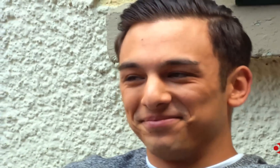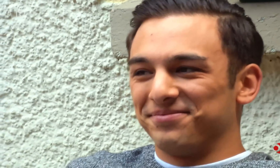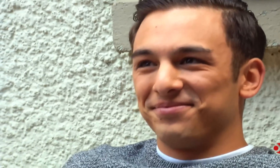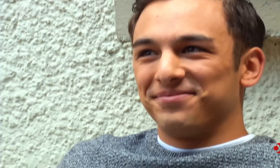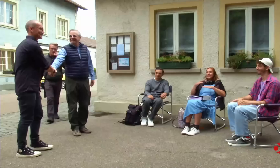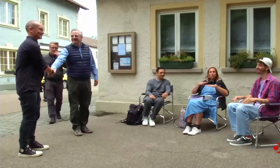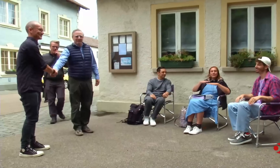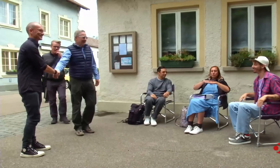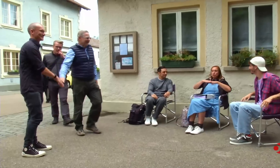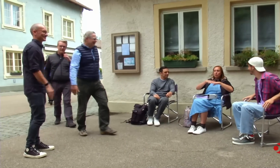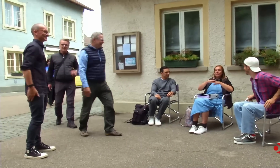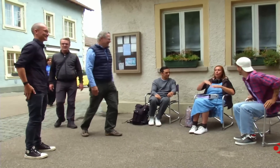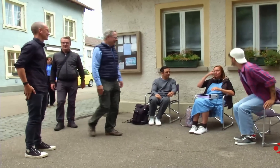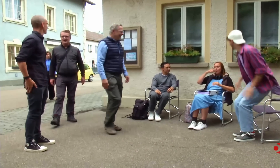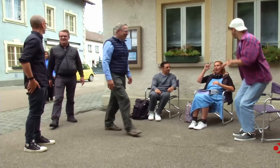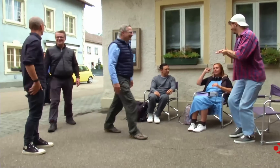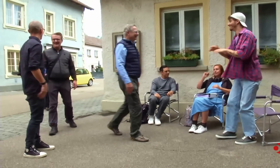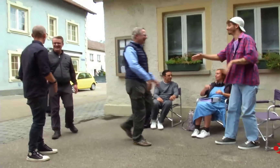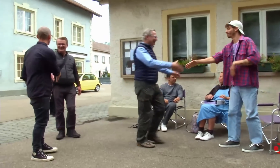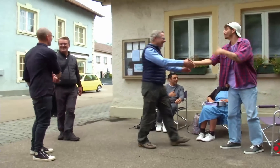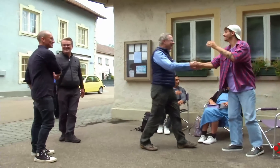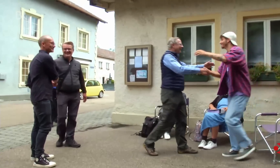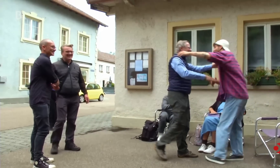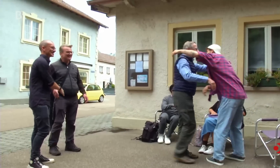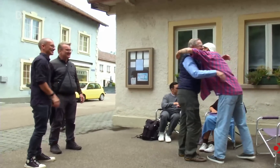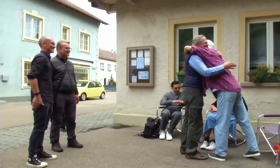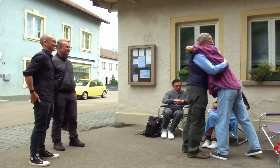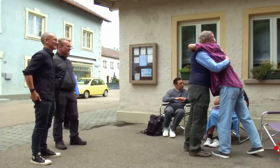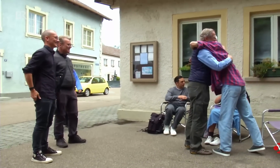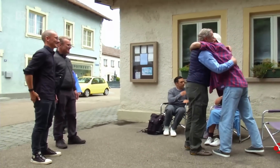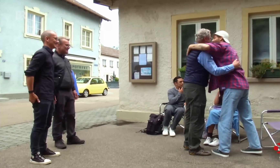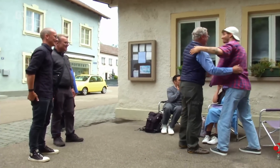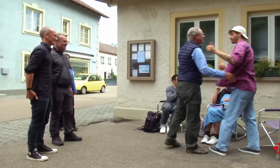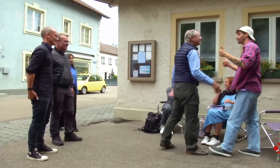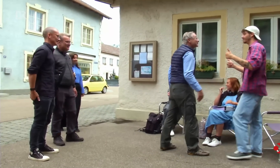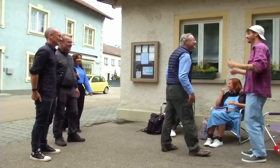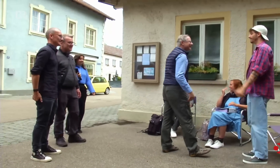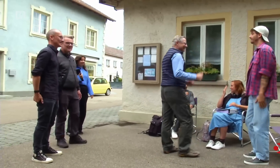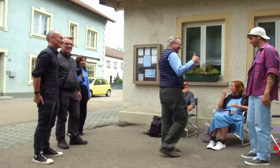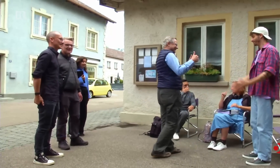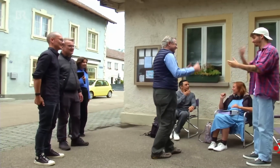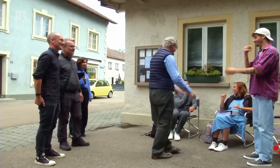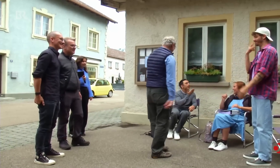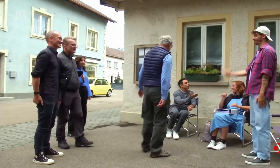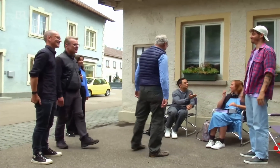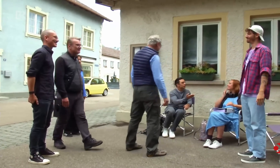Nun, dann kann jetzt was. Entschuldigung, Spaß. Hallo? Entschuldigung. Alles gut?